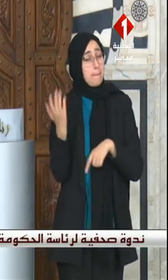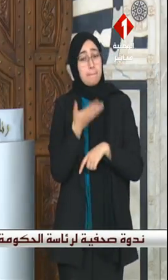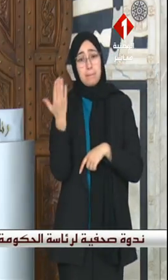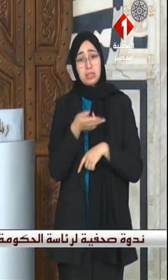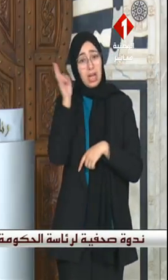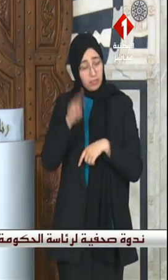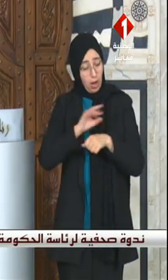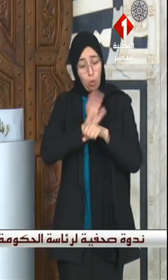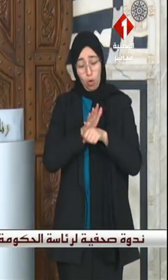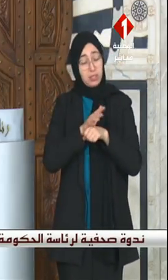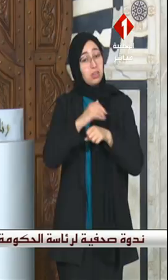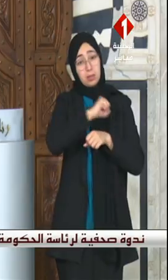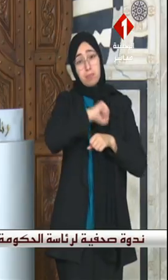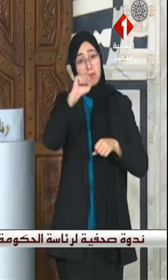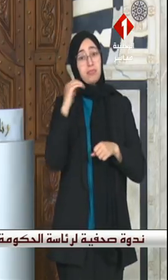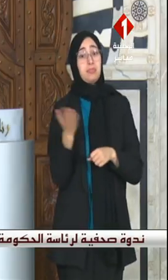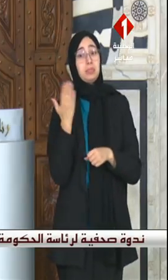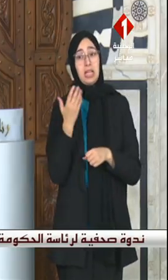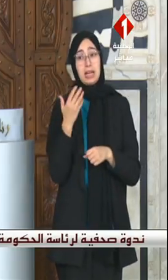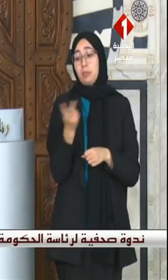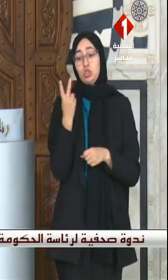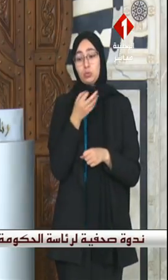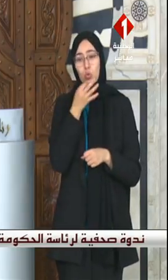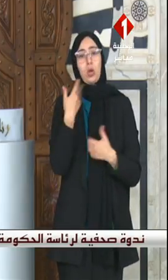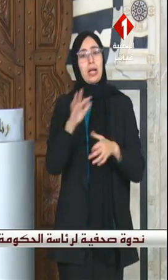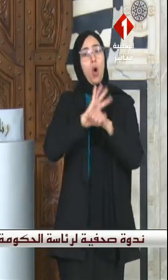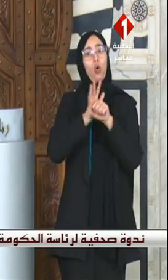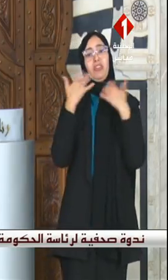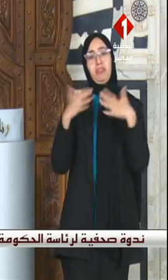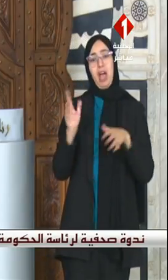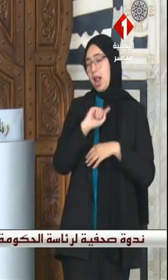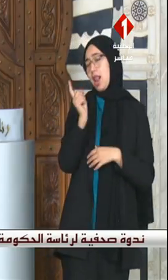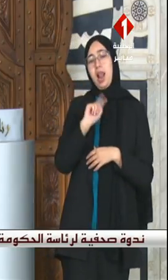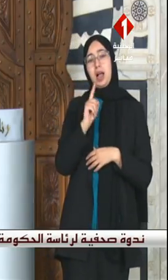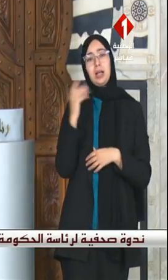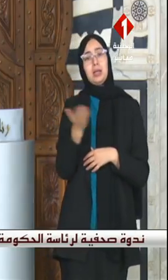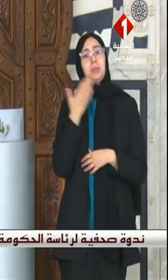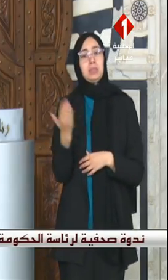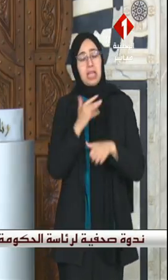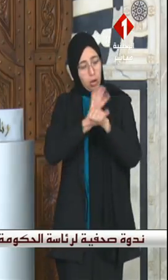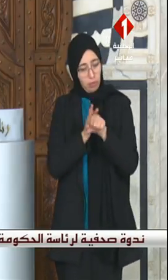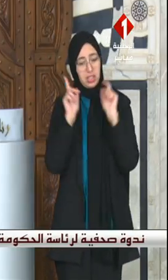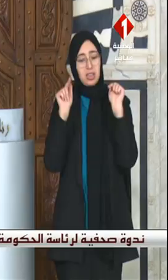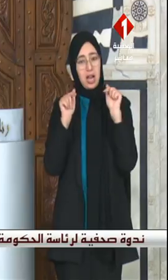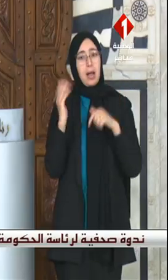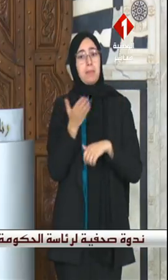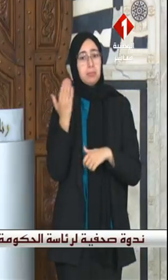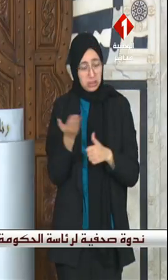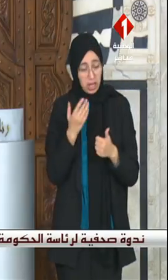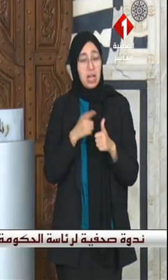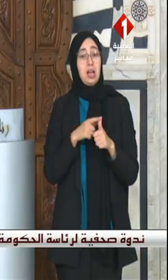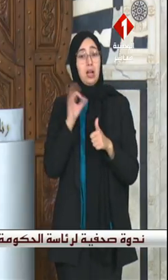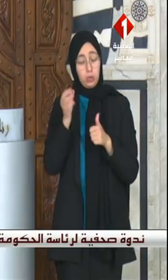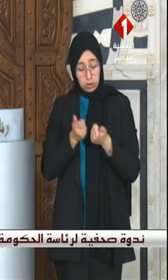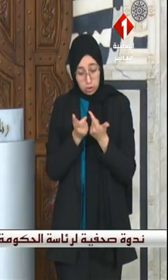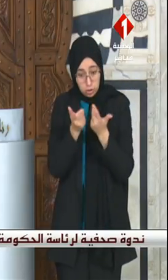وسط الإبيديمي، ما نجموش نقولوا توا اللي الإبيديمي ورانا. الإبيديمي مازالت موجودة، الإبيديمي